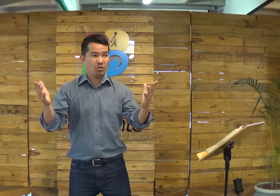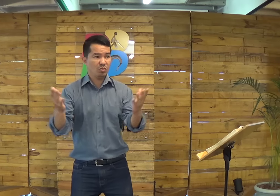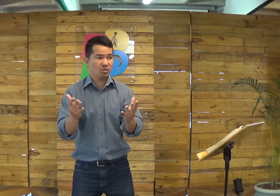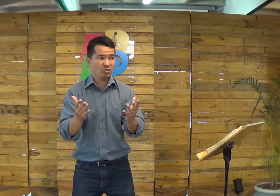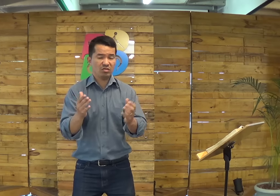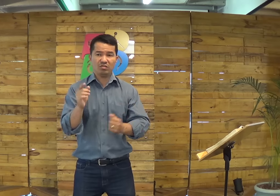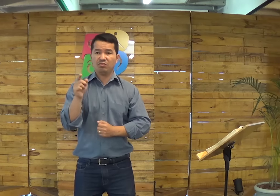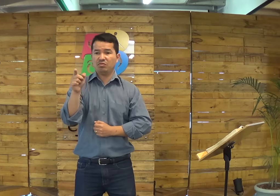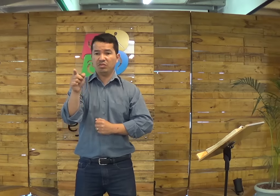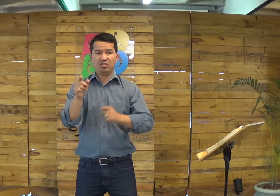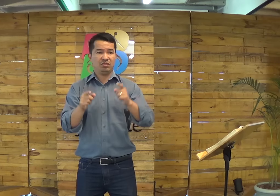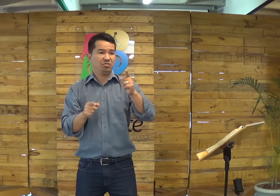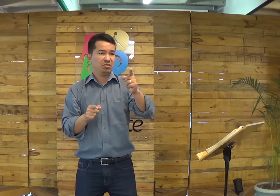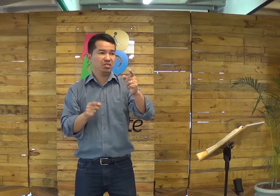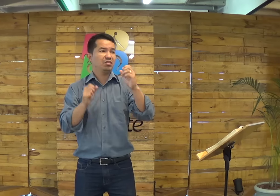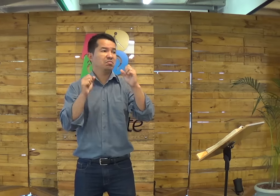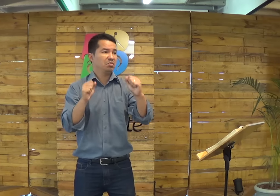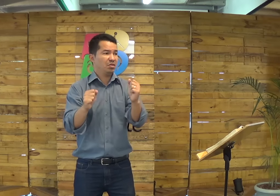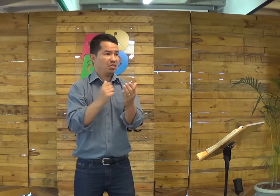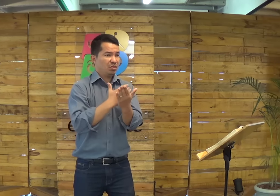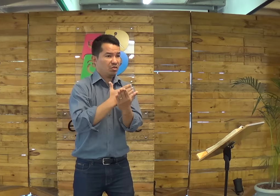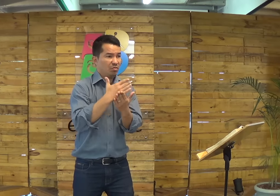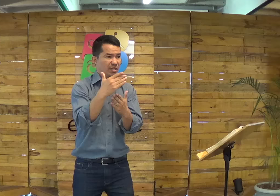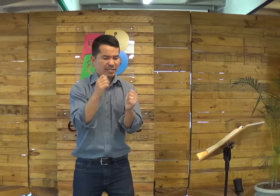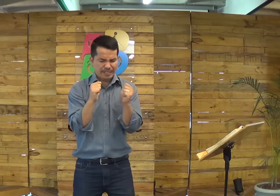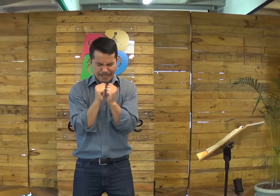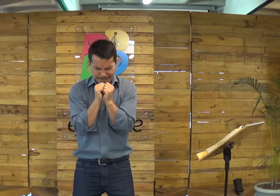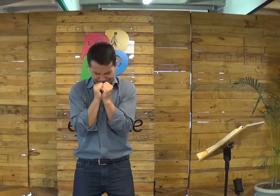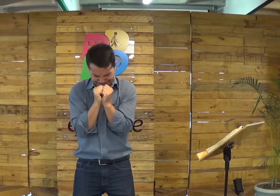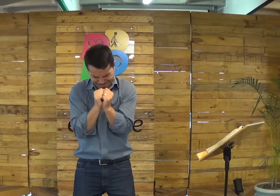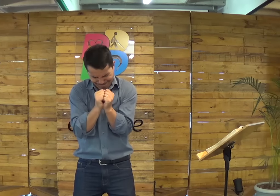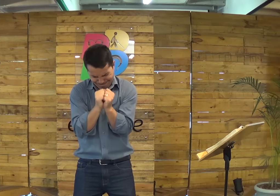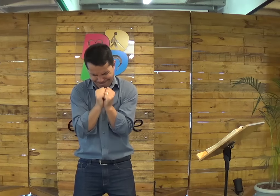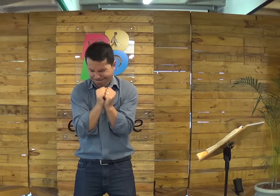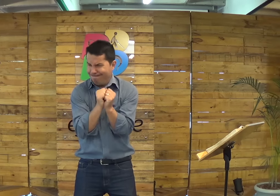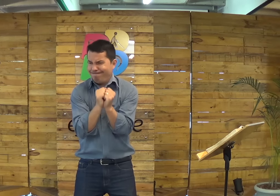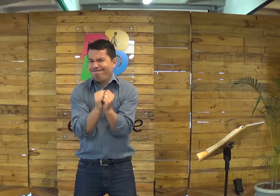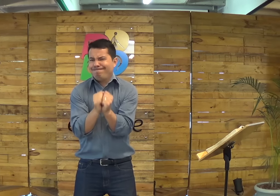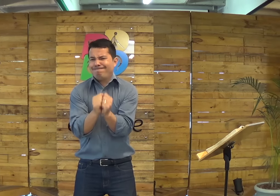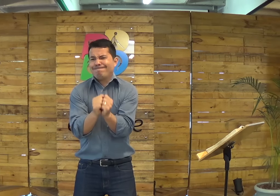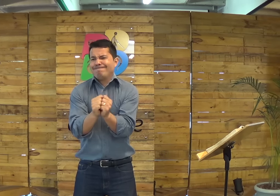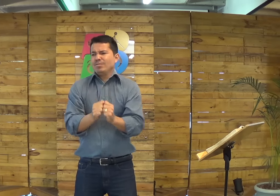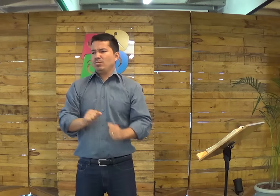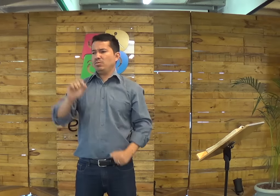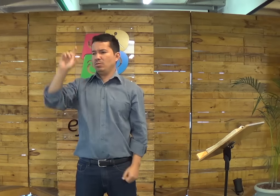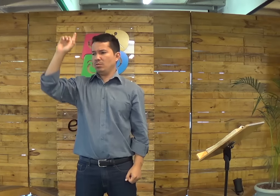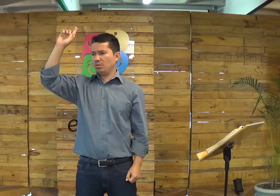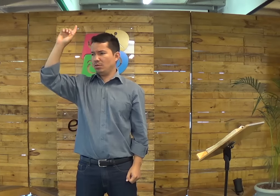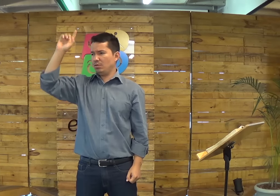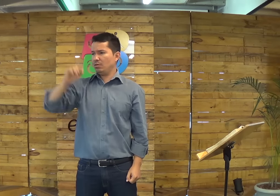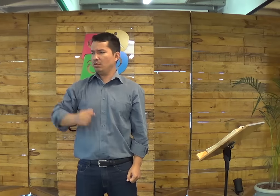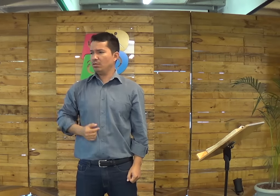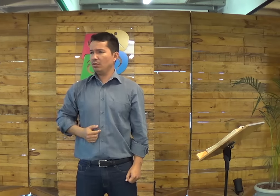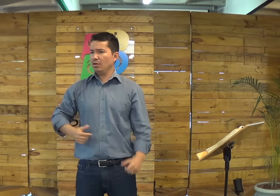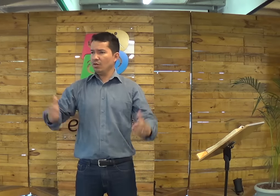vida hoje você e você pode começar O quê é estar junto de